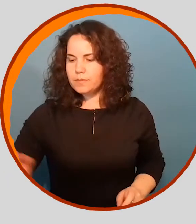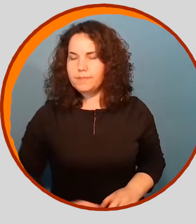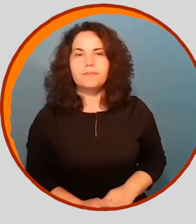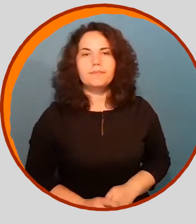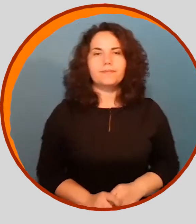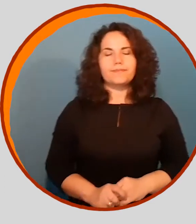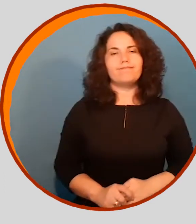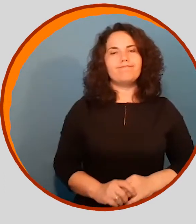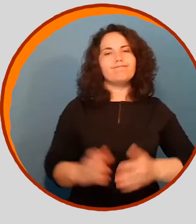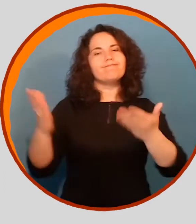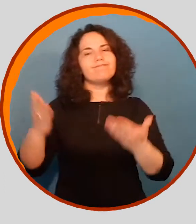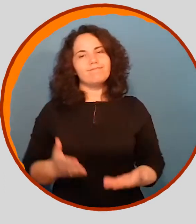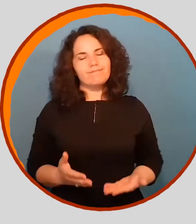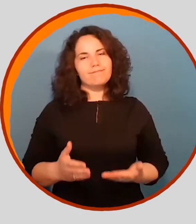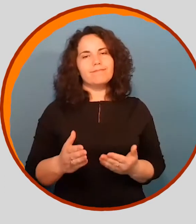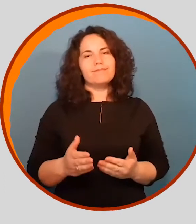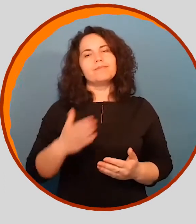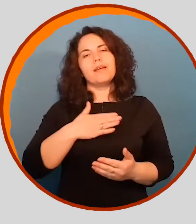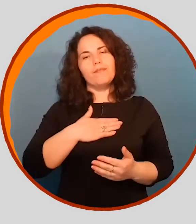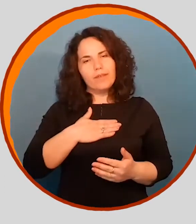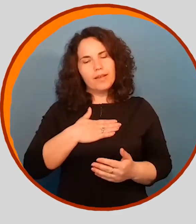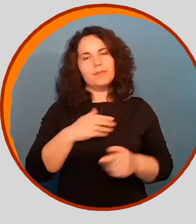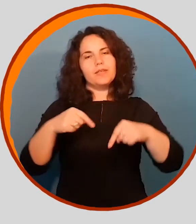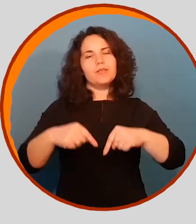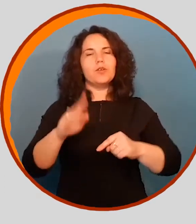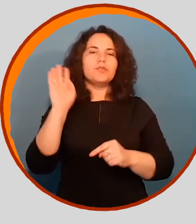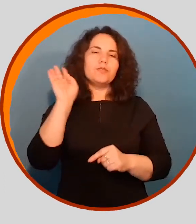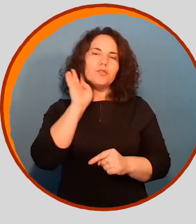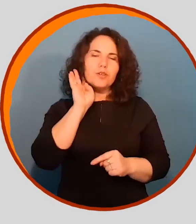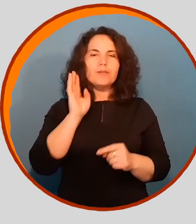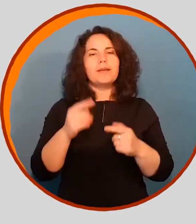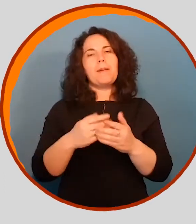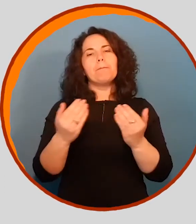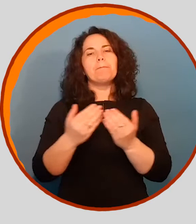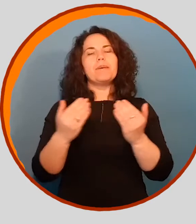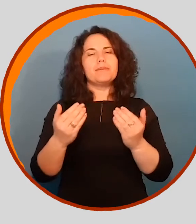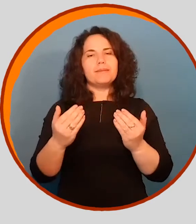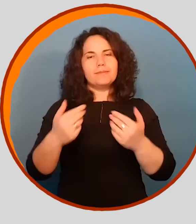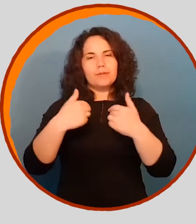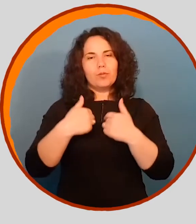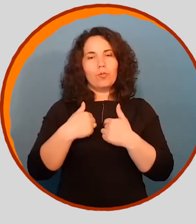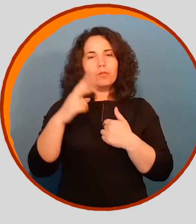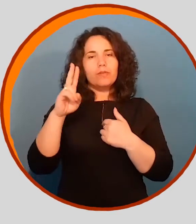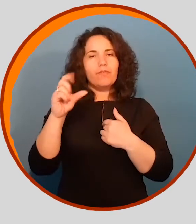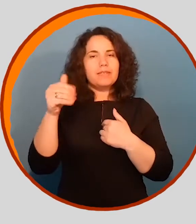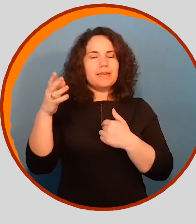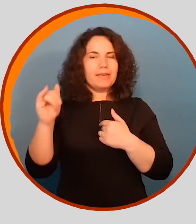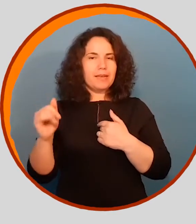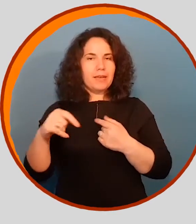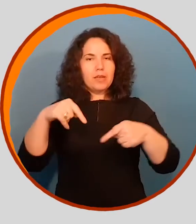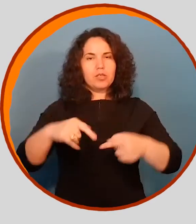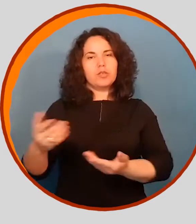Mirë se keni ardhur dhe faleminderit që keni gjetur të na ndiqni në këtë transmetim ditor. Unë jam Vasilika Bargjo dhe me mua sot në këtë bisedë audiofonike është